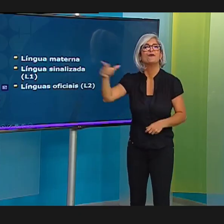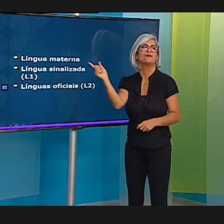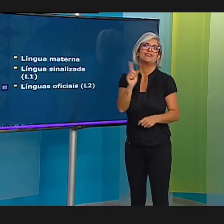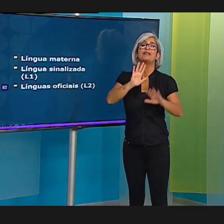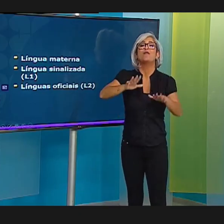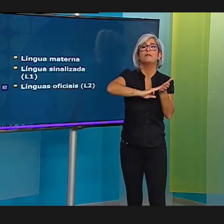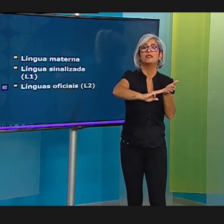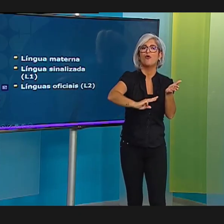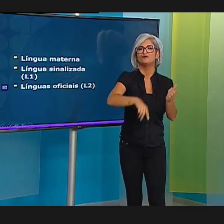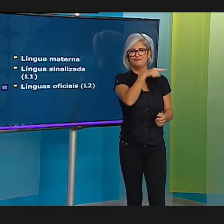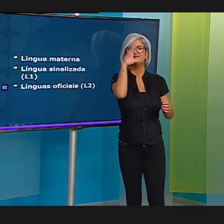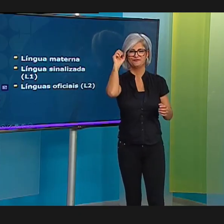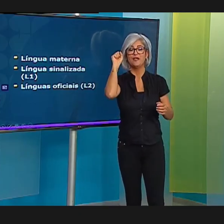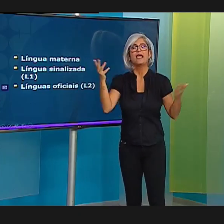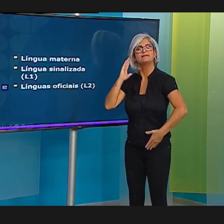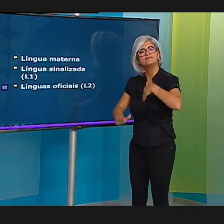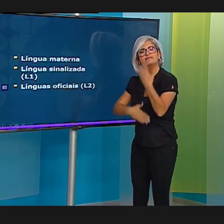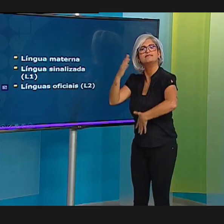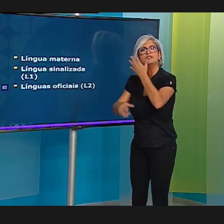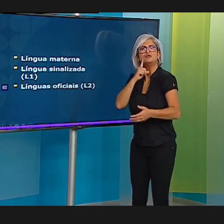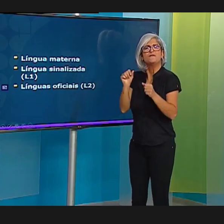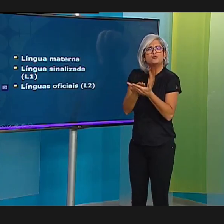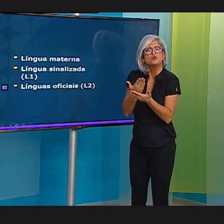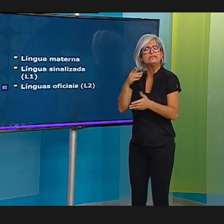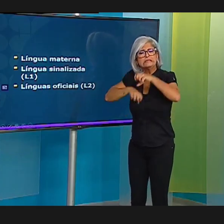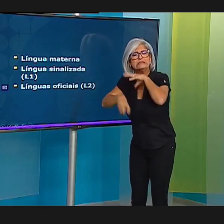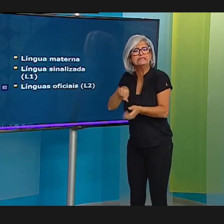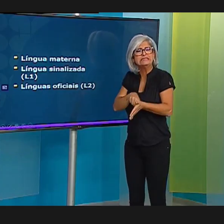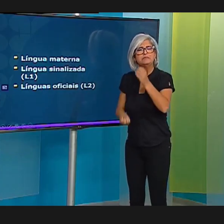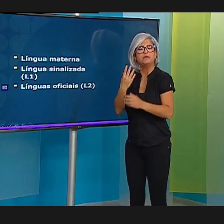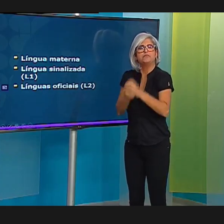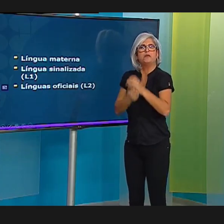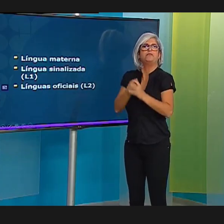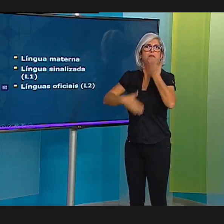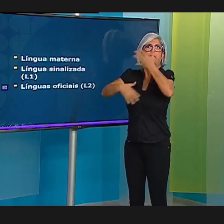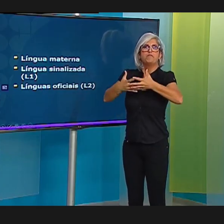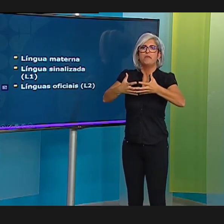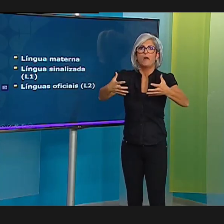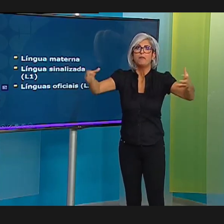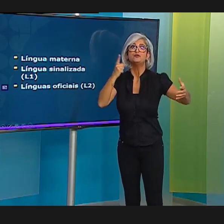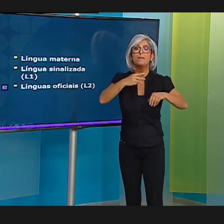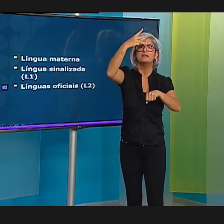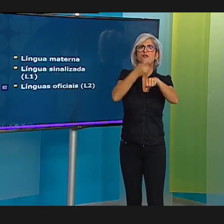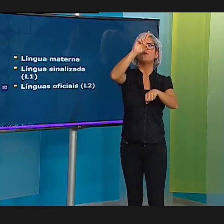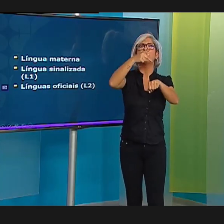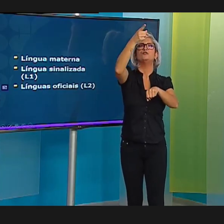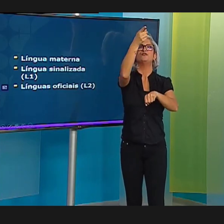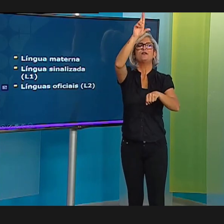satisfatória. Alguns diziam que o surdo, então, tinha capacidade de aprender, outros diziam que não. Várias pesquisas e estudos voltados à metodologia de ensino. E então, nós temos